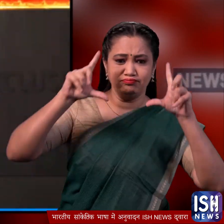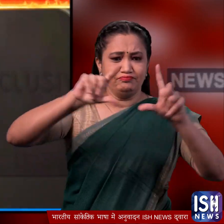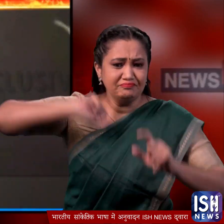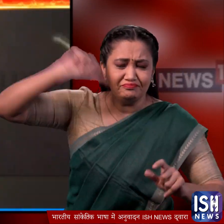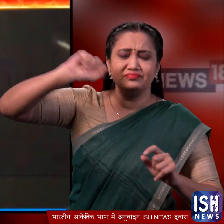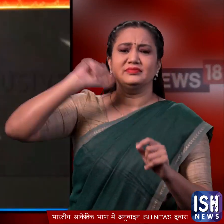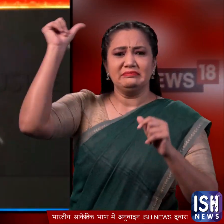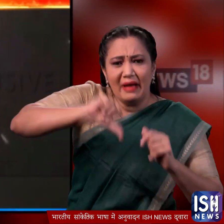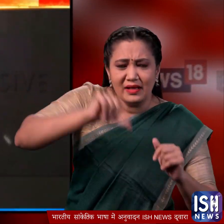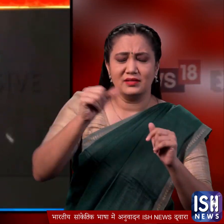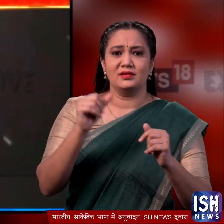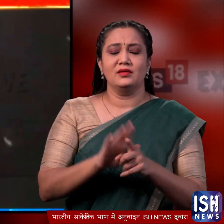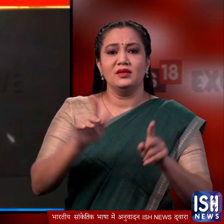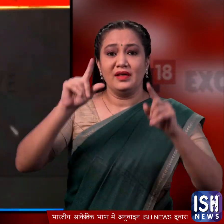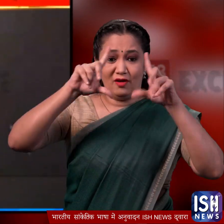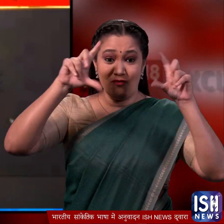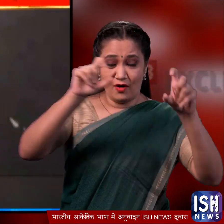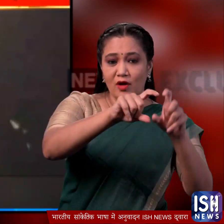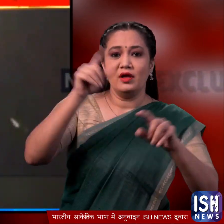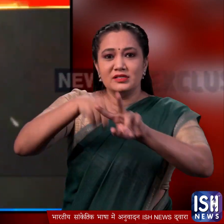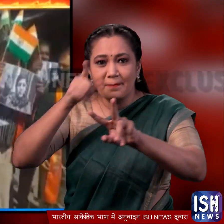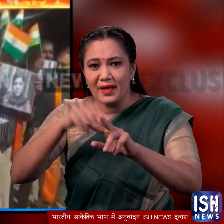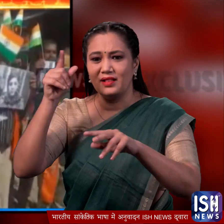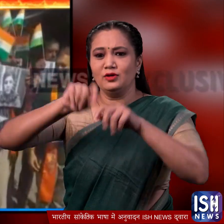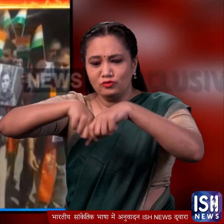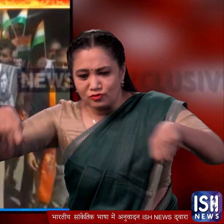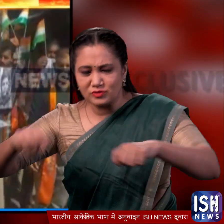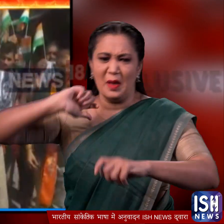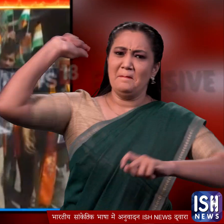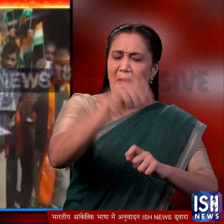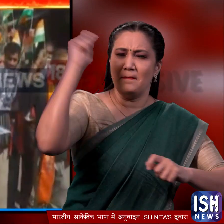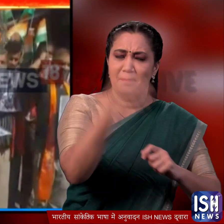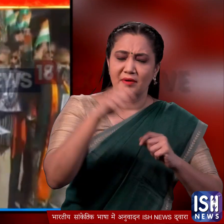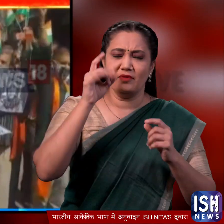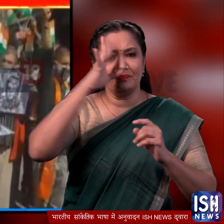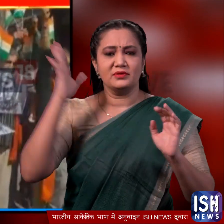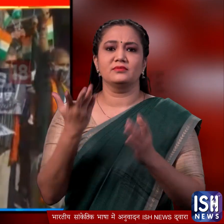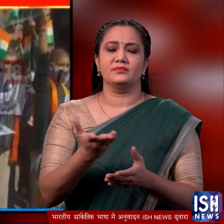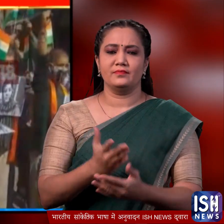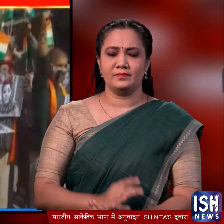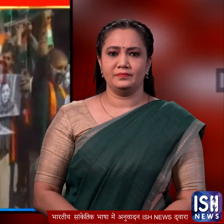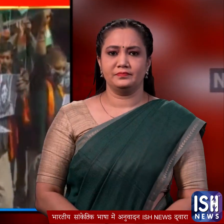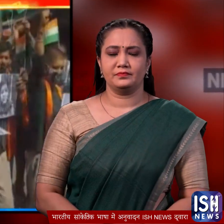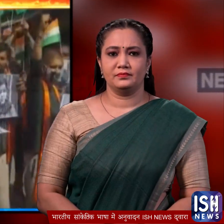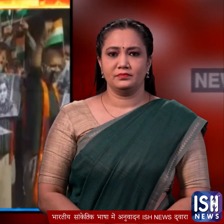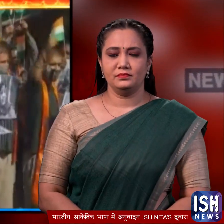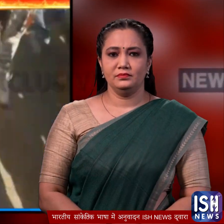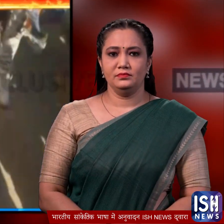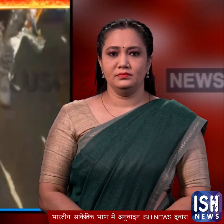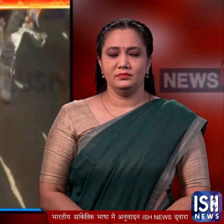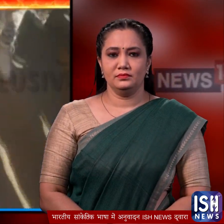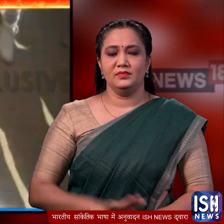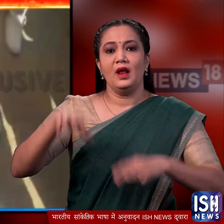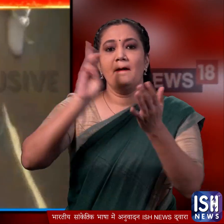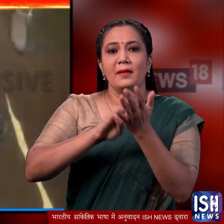की, फिर तस्वीर पर जूते और चप्पल बरसाकर गुस्सा उतारा। पाकिस्तानी नारे लगाने वालों को जेल में डालो, जेल में डालो।